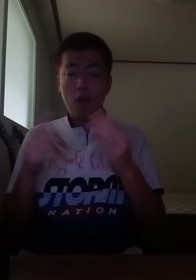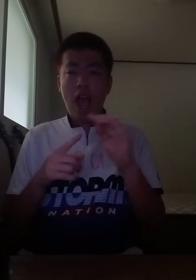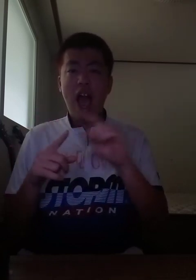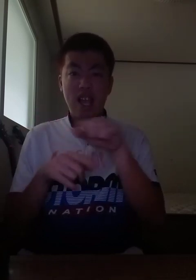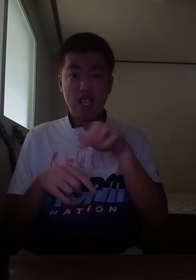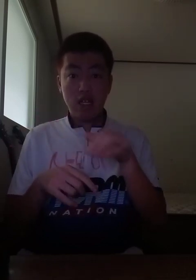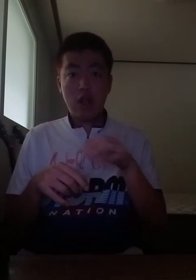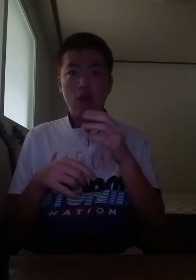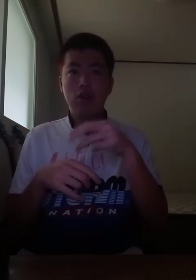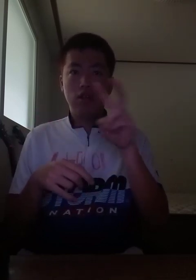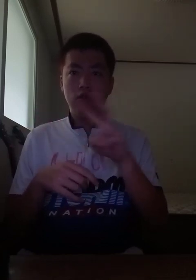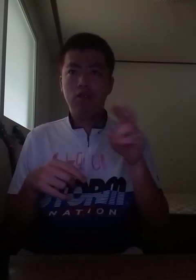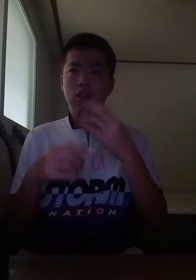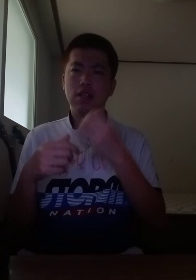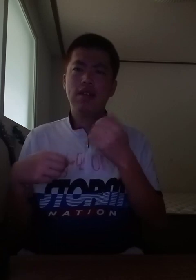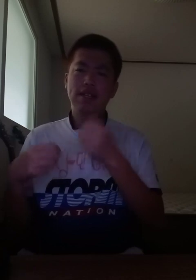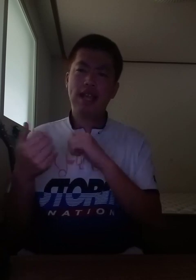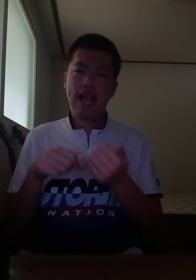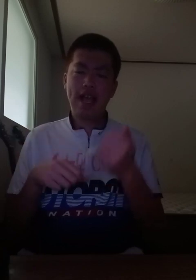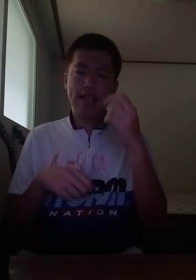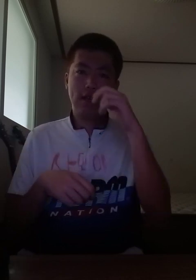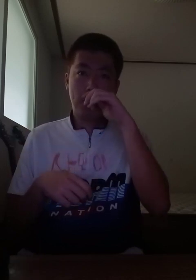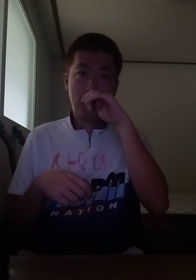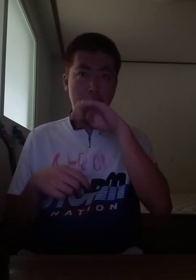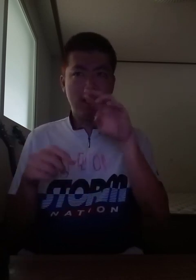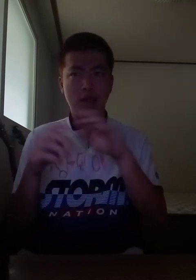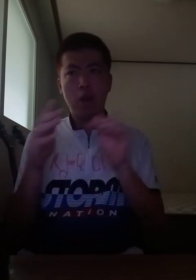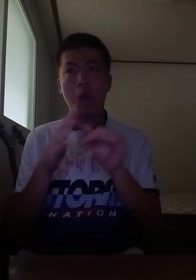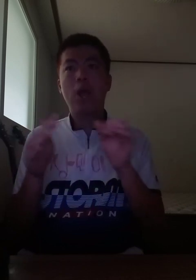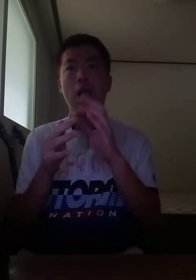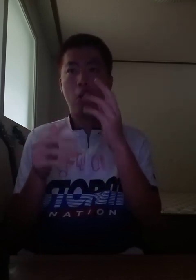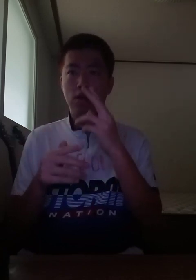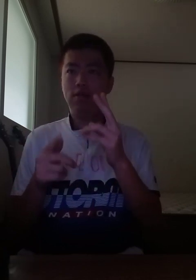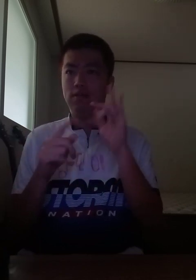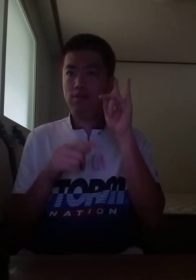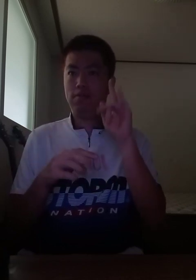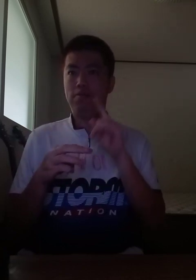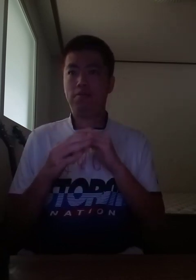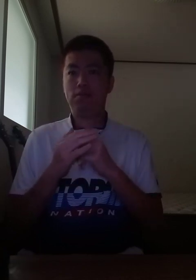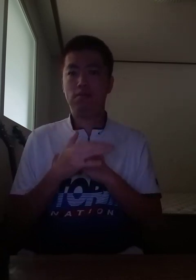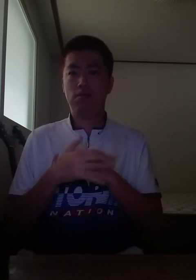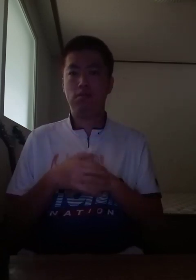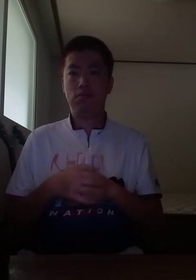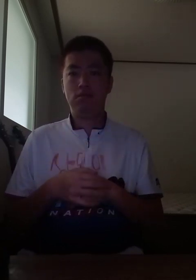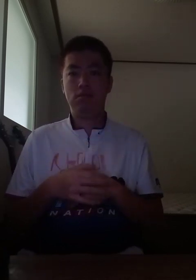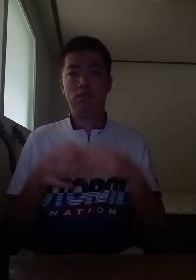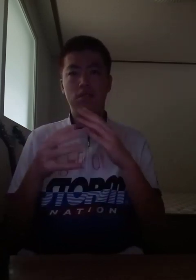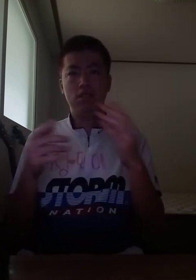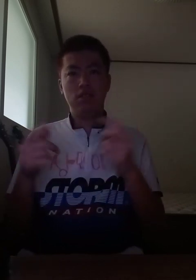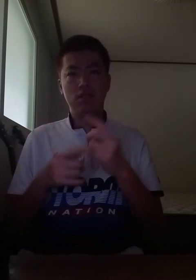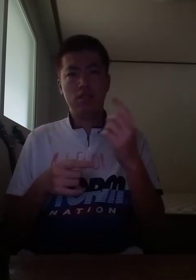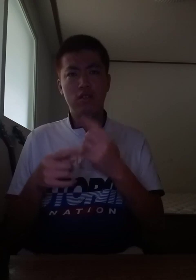화장실에서 20대 여성을 끔찍하게 살해한 이른바 강남역 살인사건입니다. 피의자가 평소 여성에게